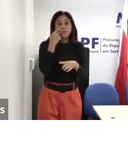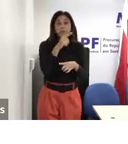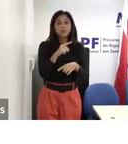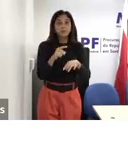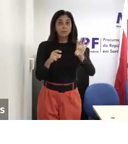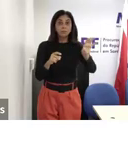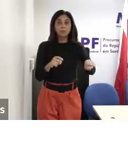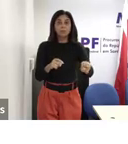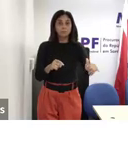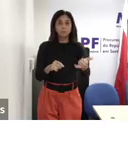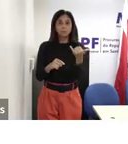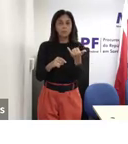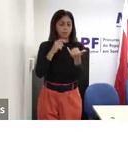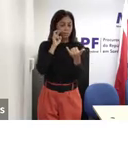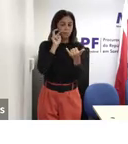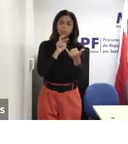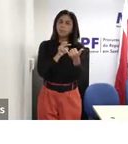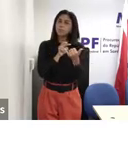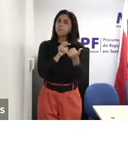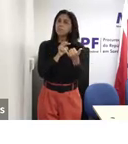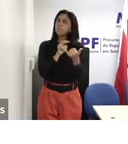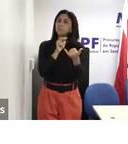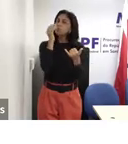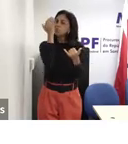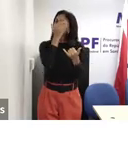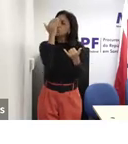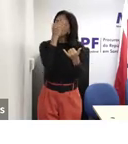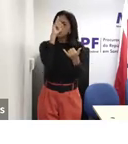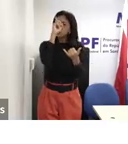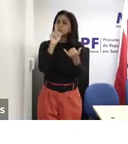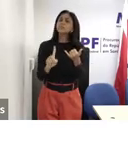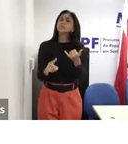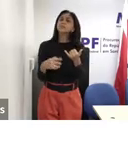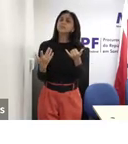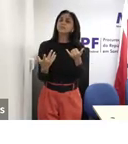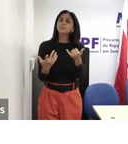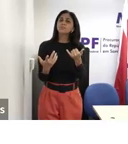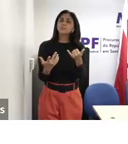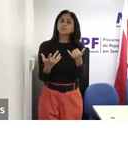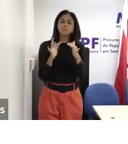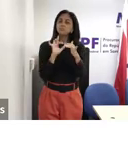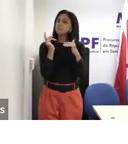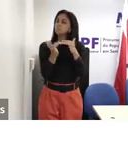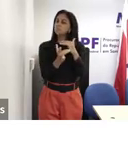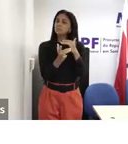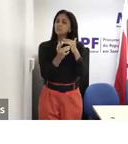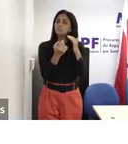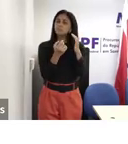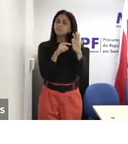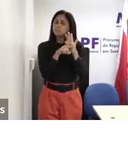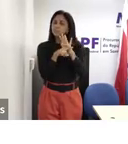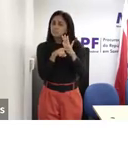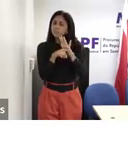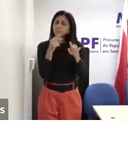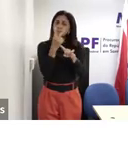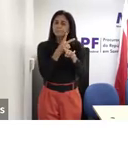e já é muita coisa para ver no celular então vou ver as mensagens vou ver as redes sociais vou ver os chatos de